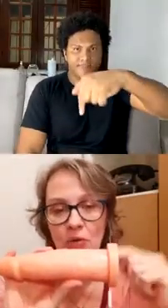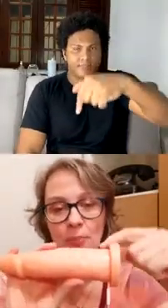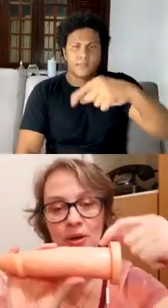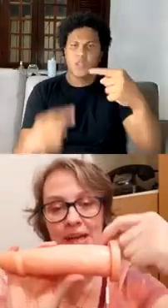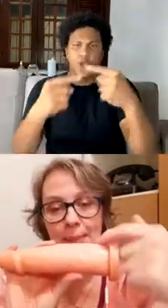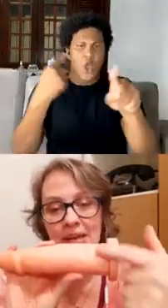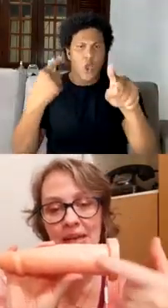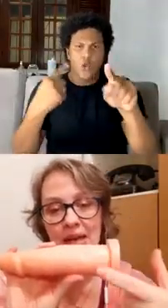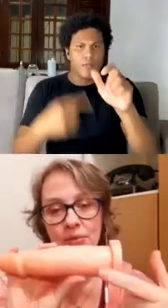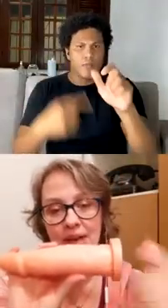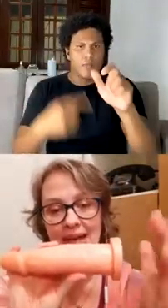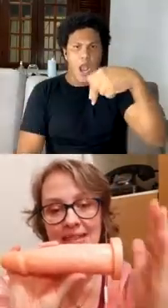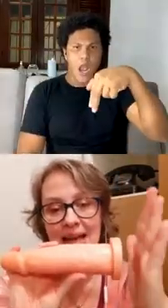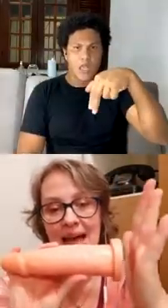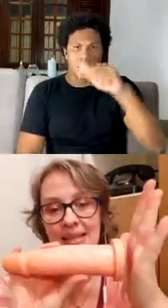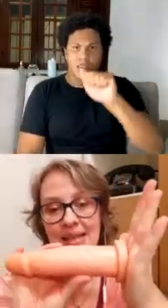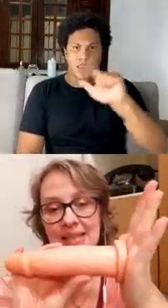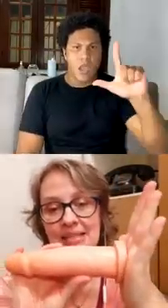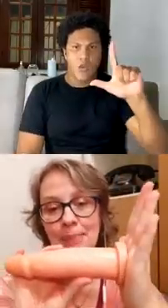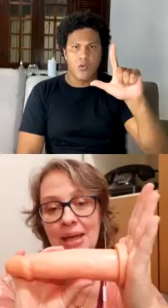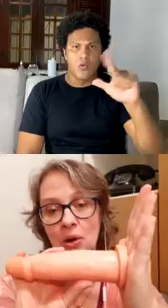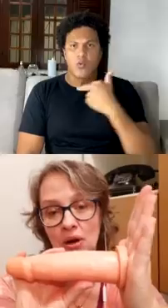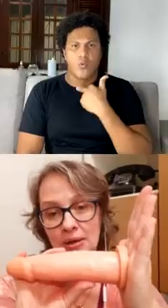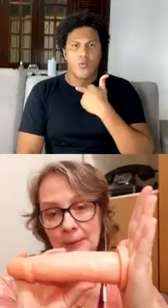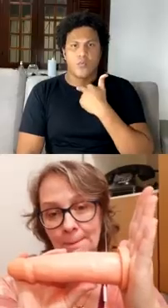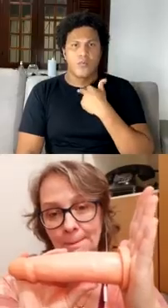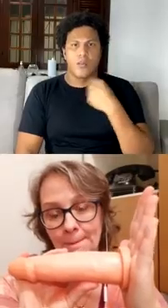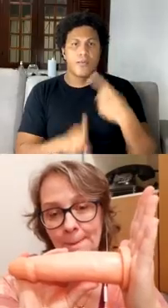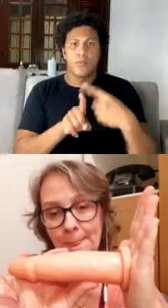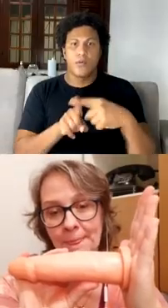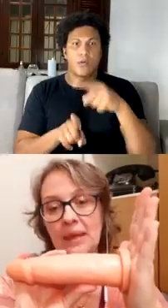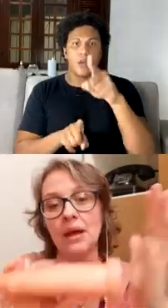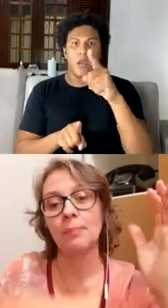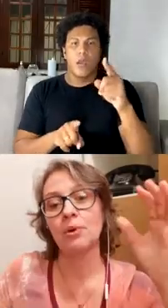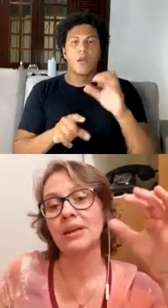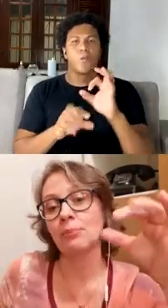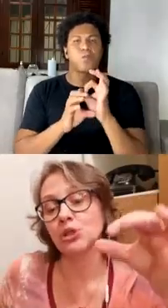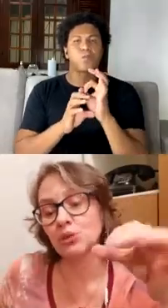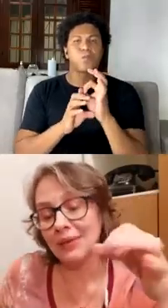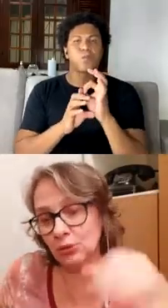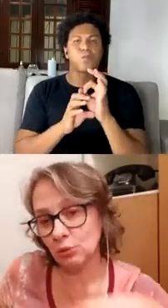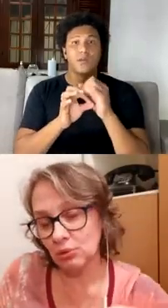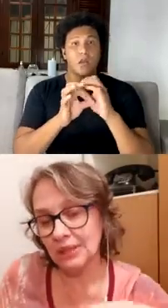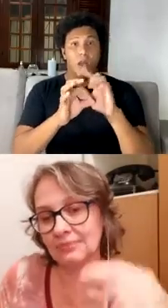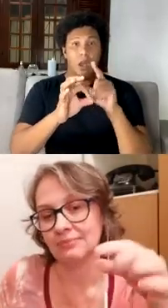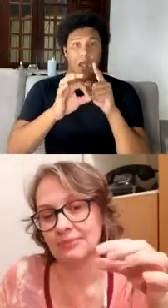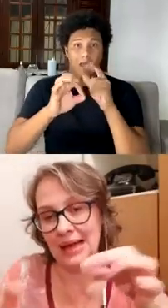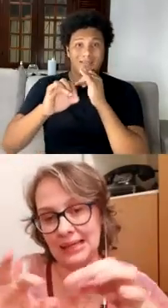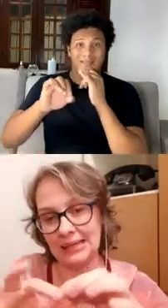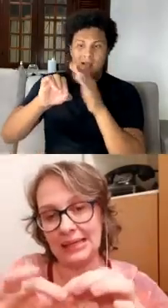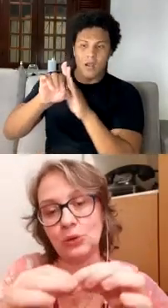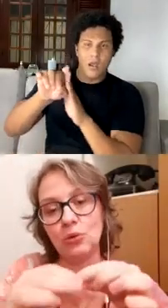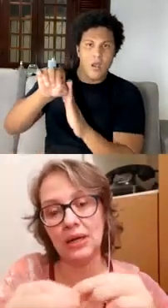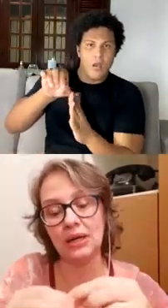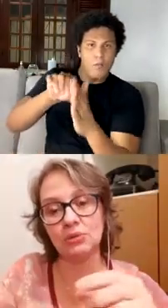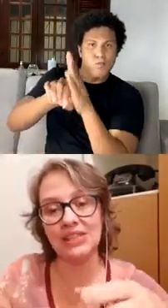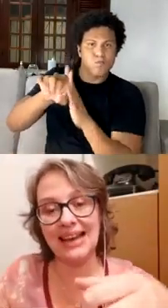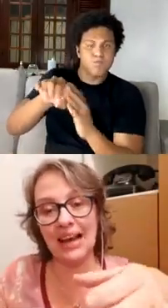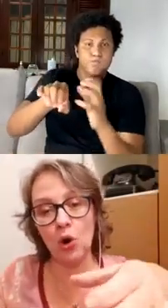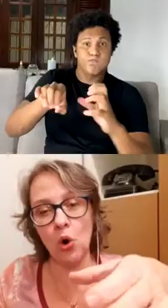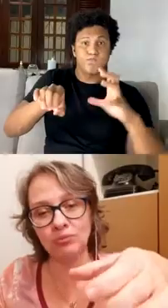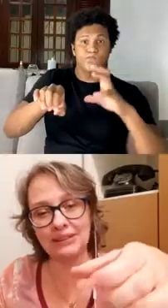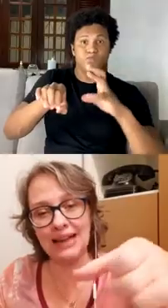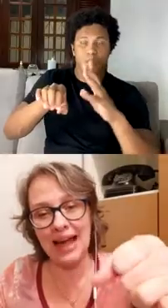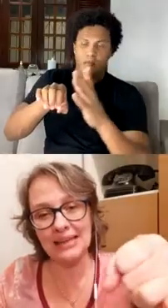anal, porque ele é pequeno. Essa área teria que ser maior. Porque a musculatura ali do ânus,